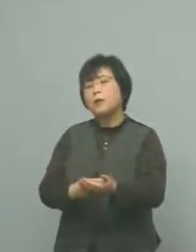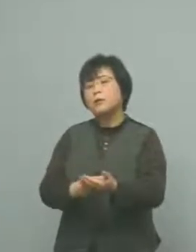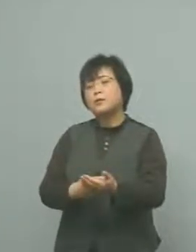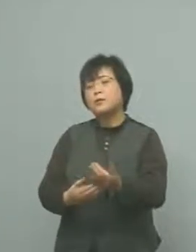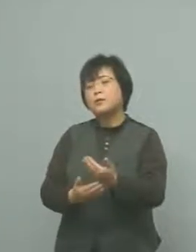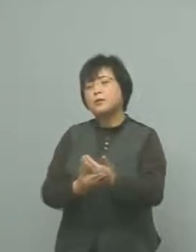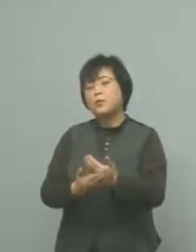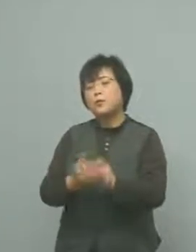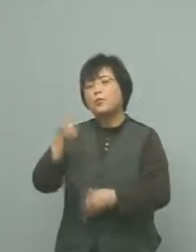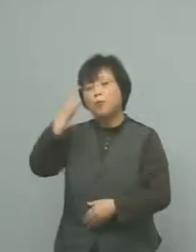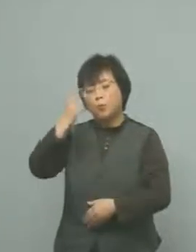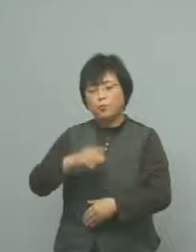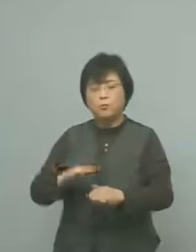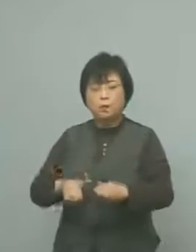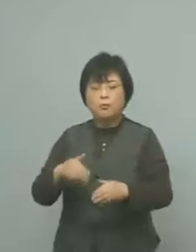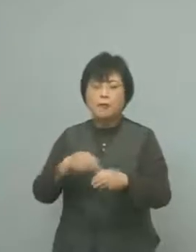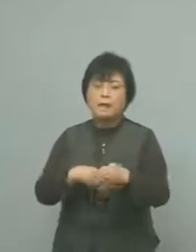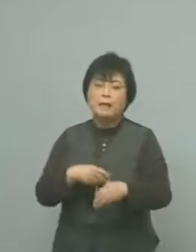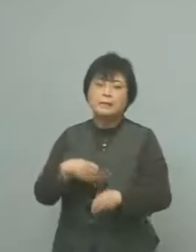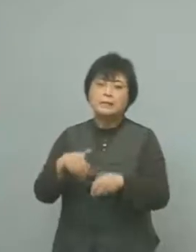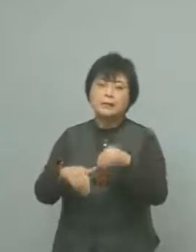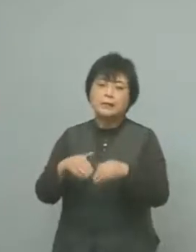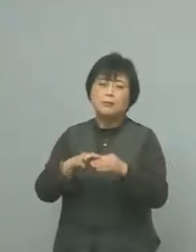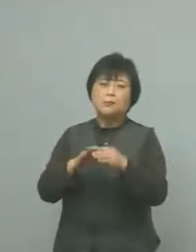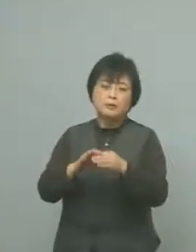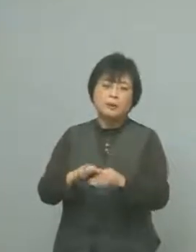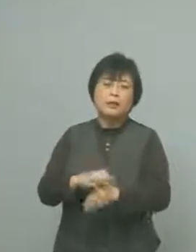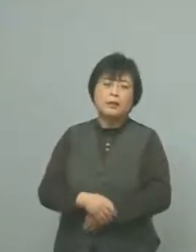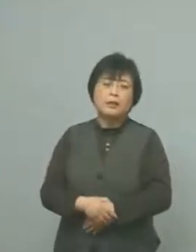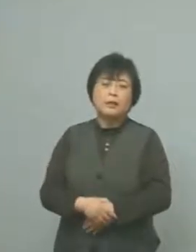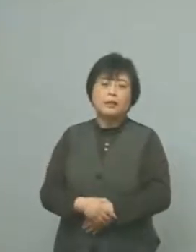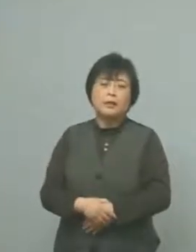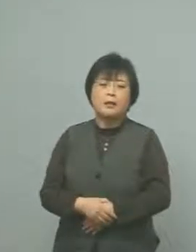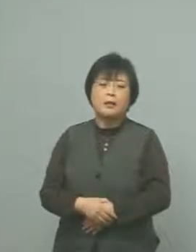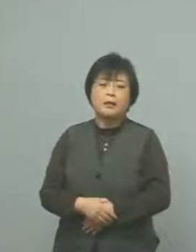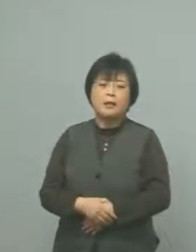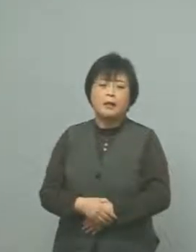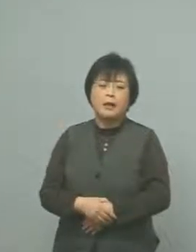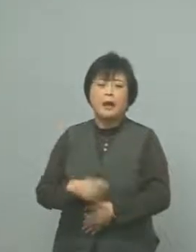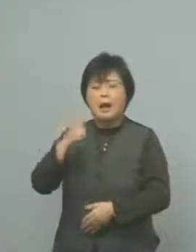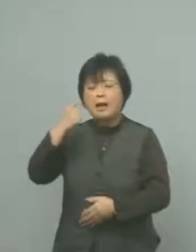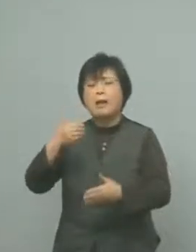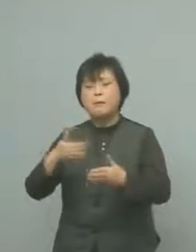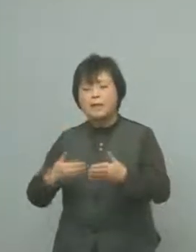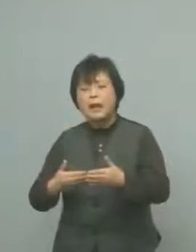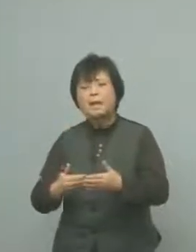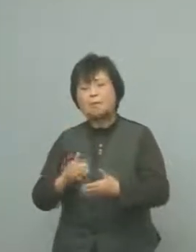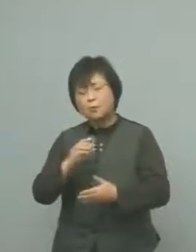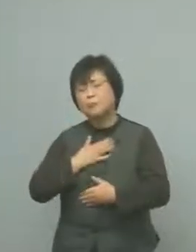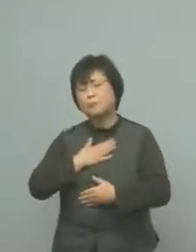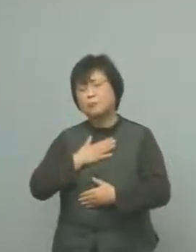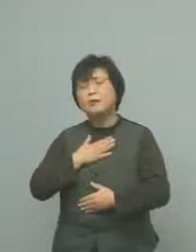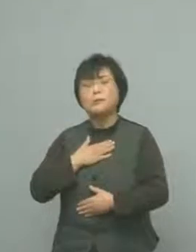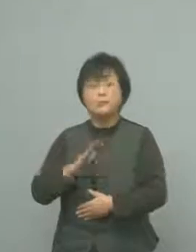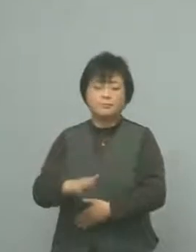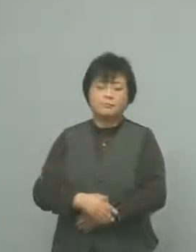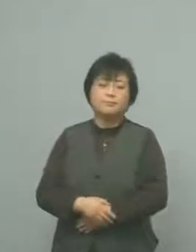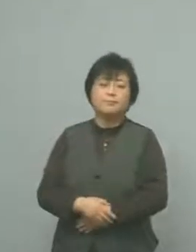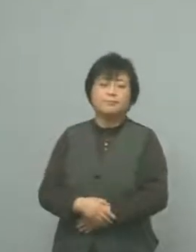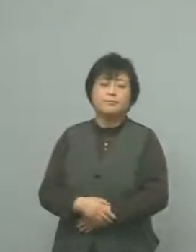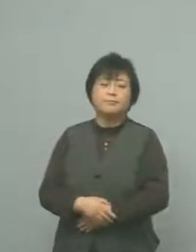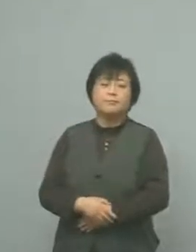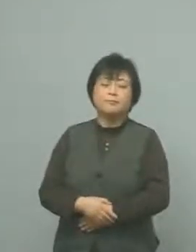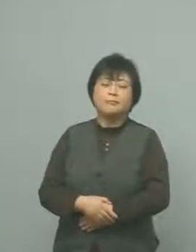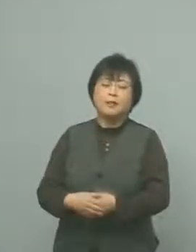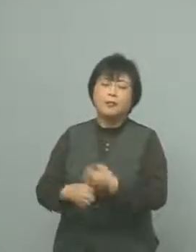はい、 まあ、今回の参議院選挙についてもですね、まだもちろん考えが及んでいないということは重々承知なんですけれども、